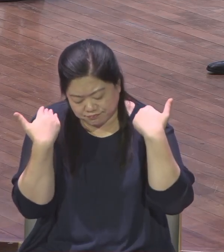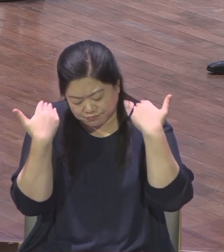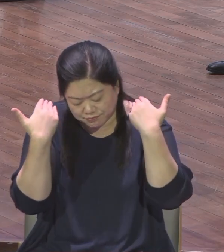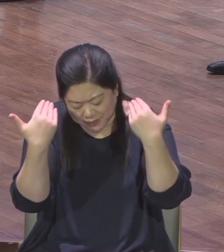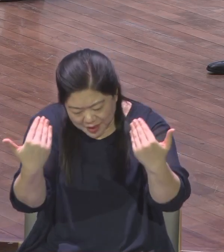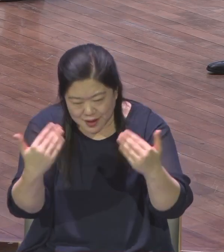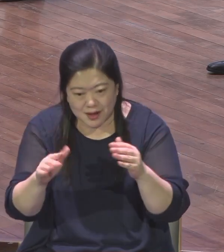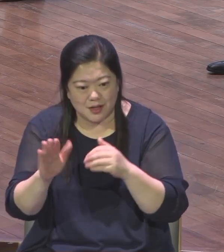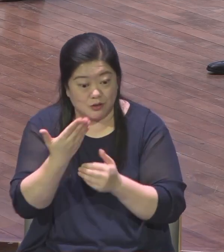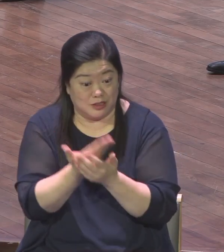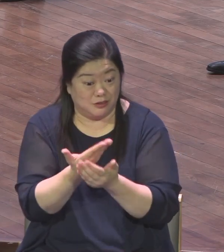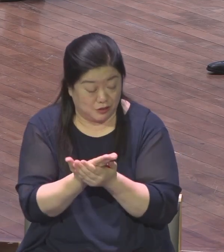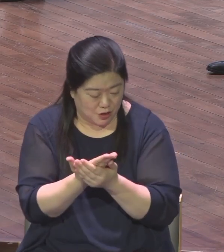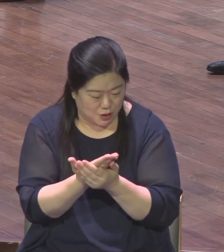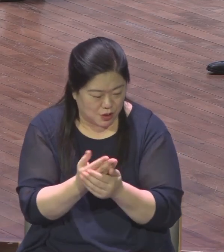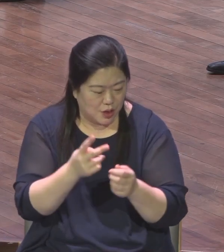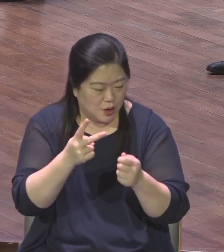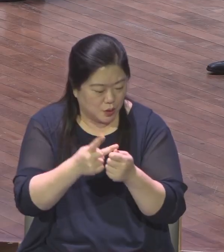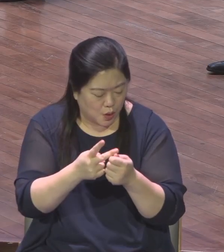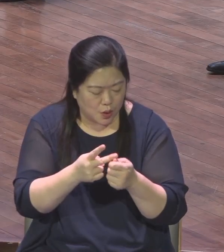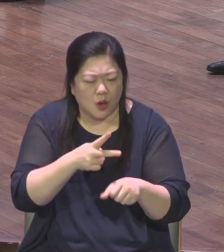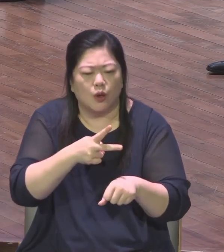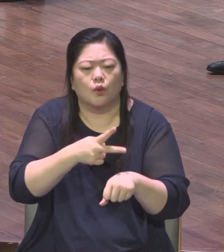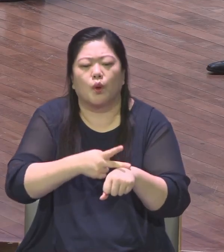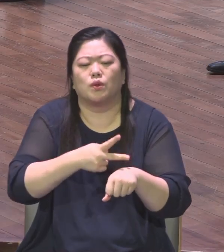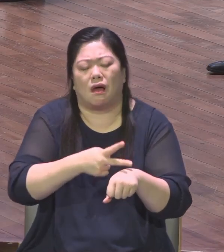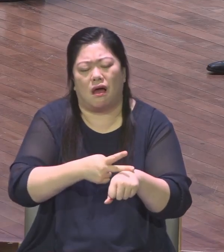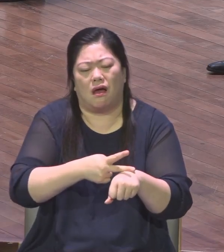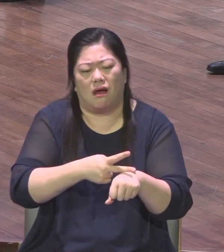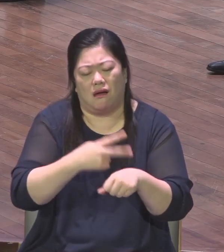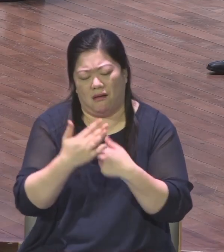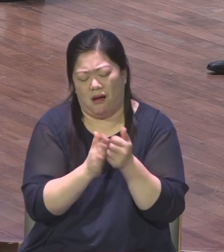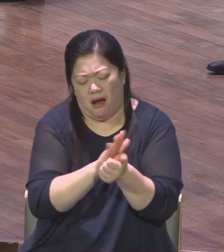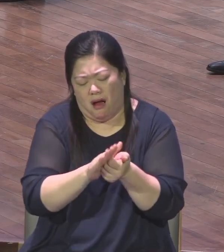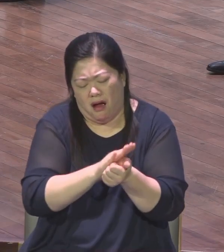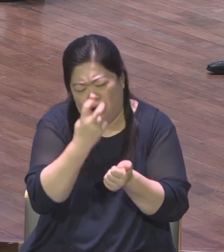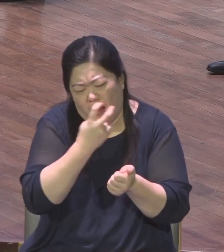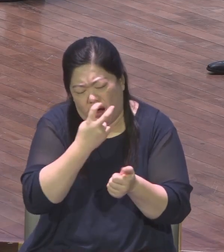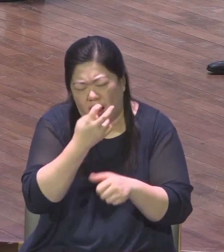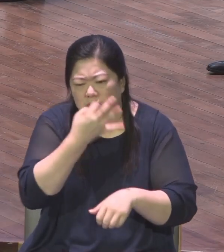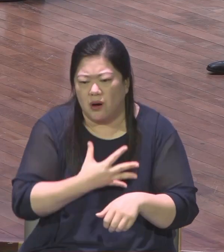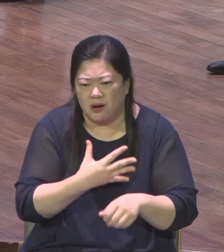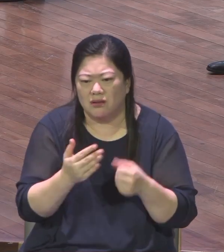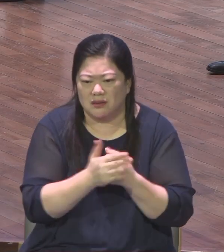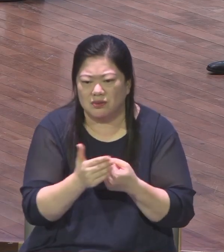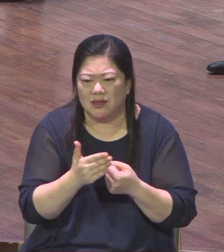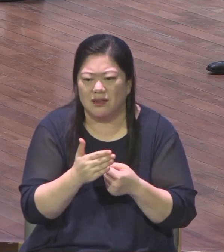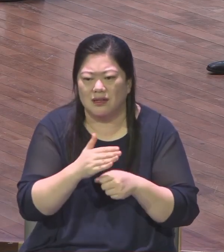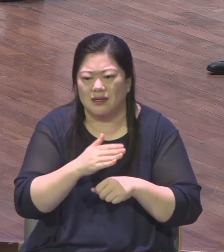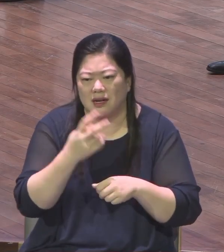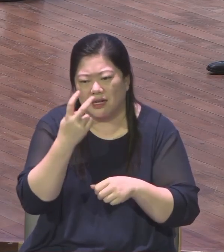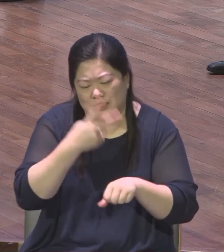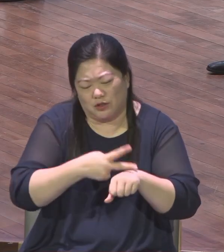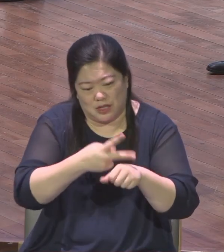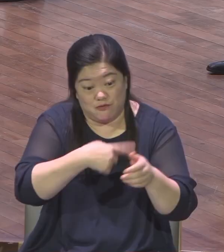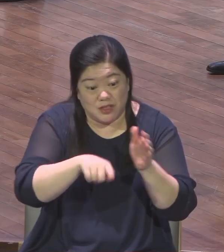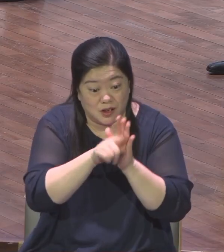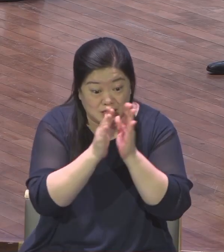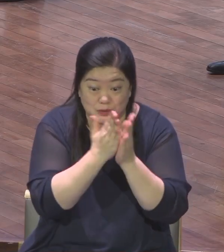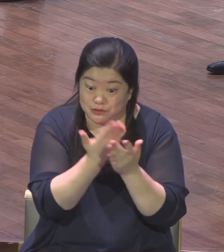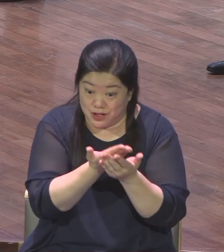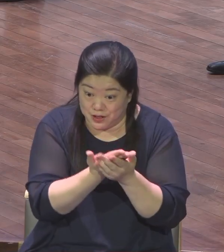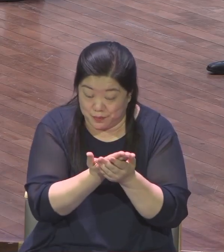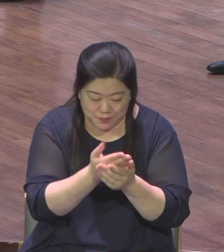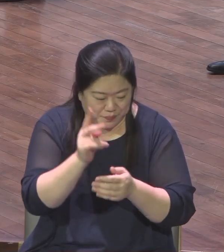되게 하여 주옵소서. 우리 교사들을 축복해달라 기도해 주시고 또 새생명 초청주일이 6월 15일 이번 주입니다. 회복